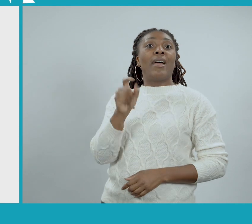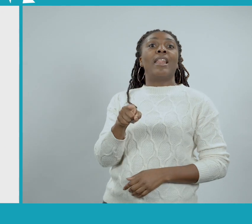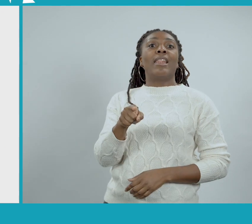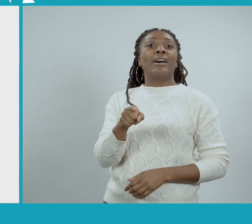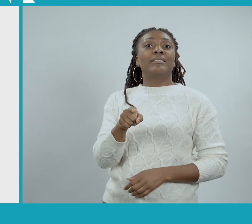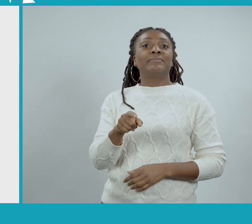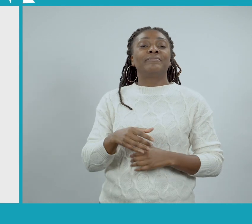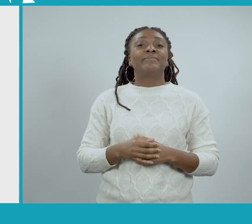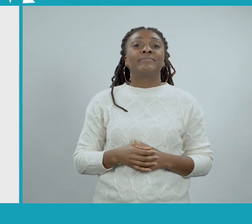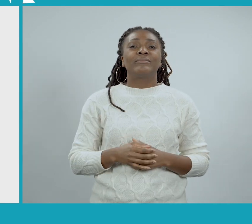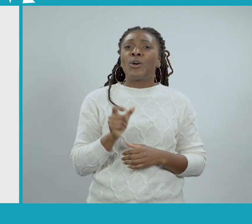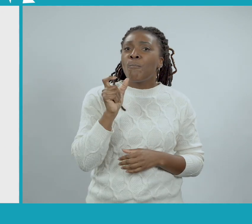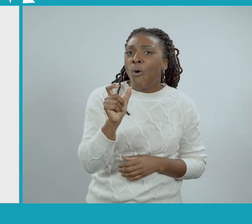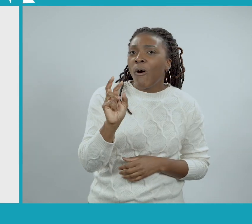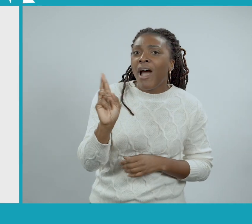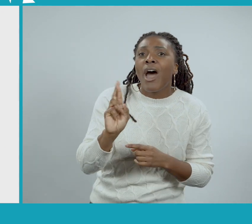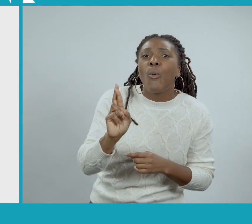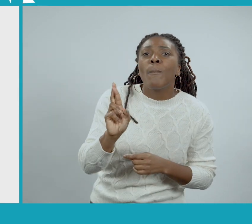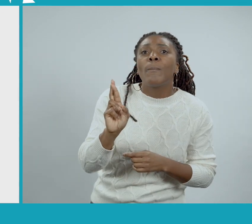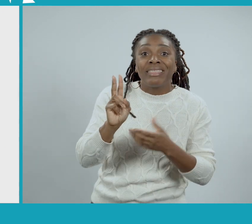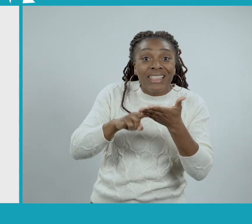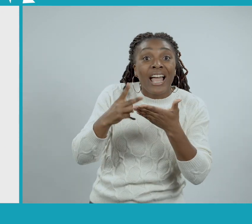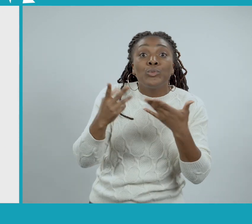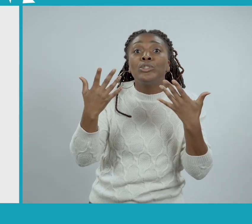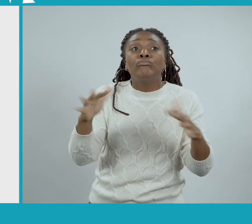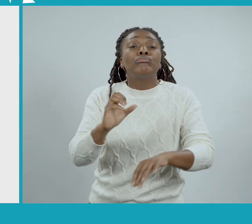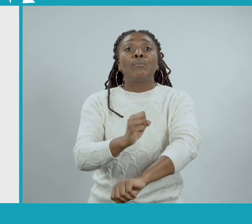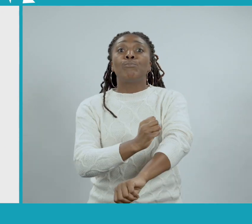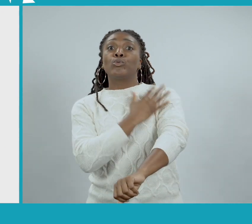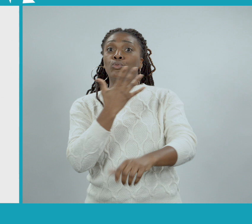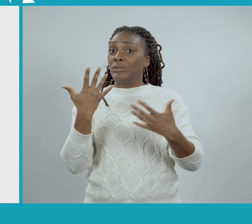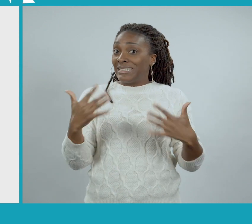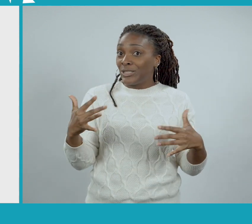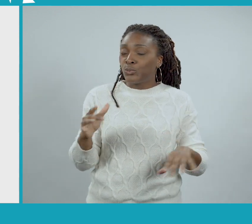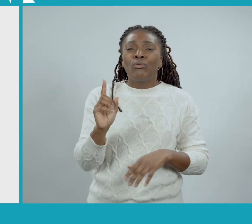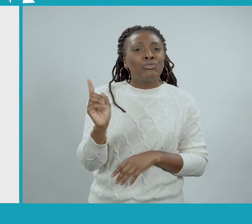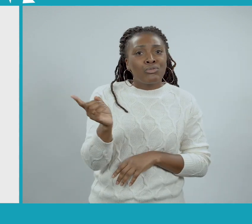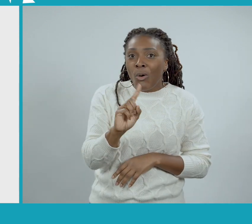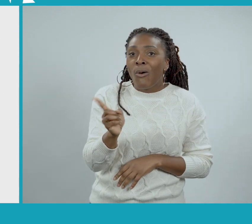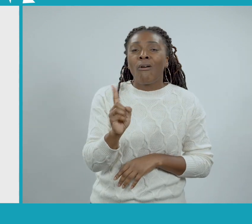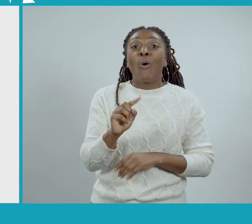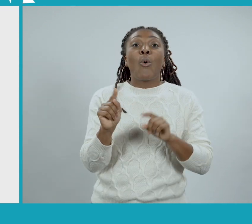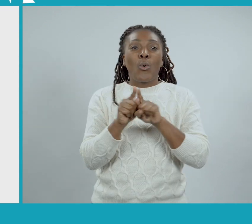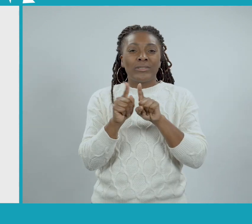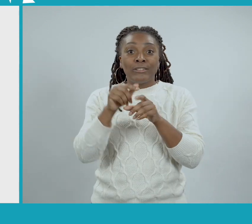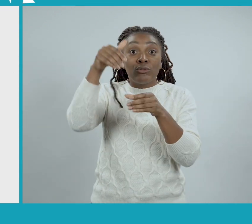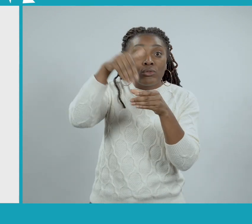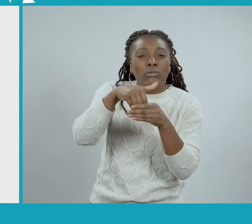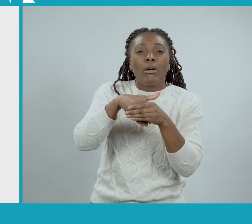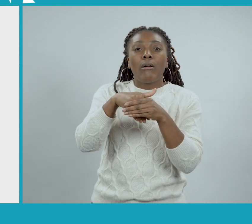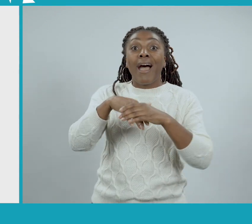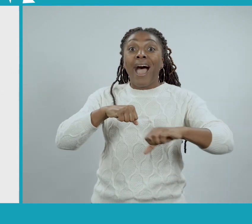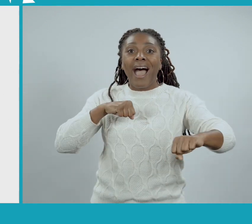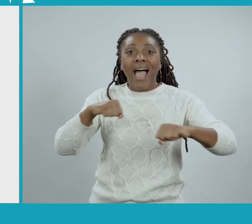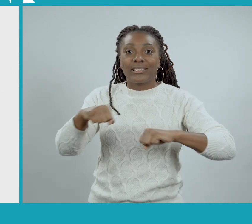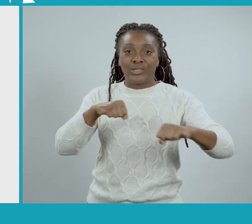mère. Mais rachum ne traduit pas qu'un état émotionnel. Il implique également des